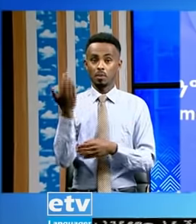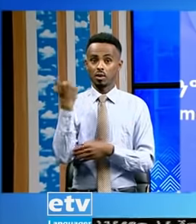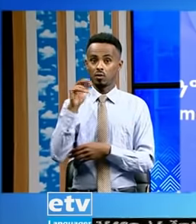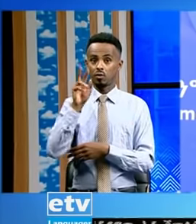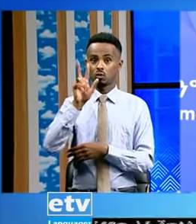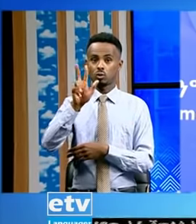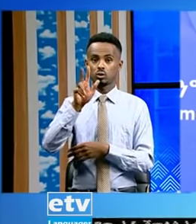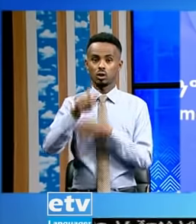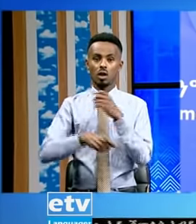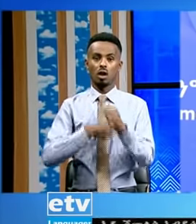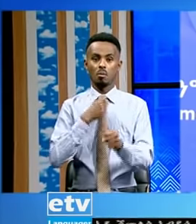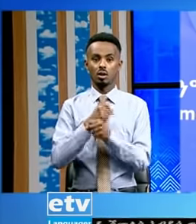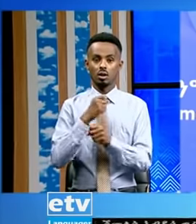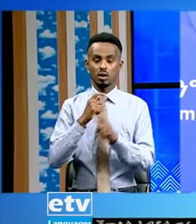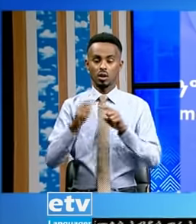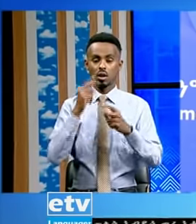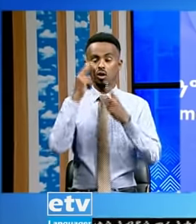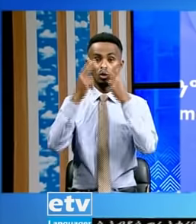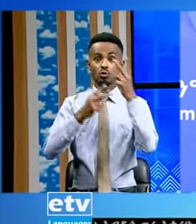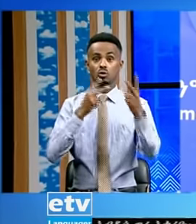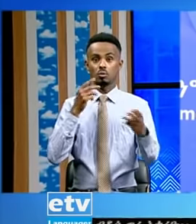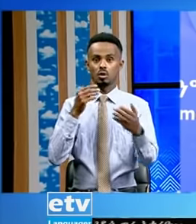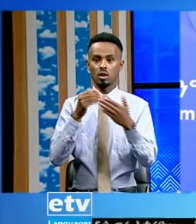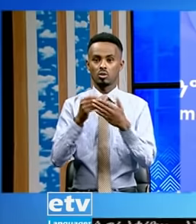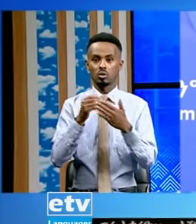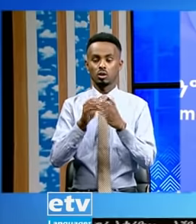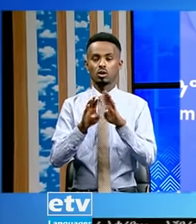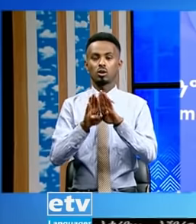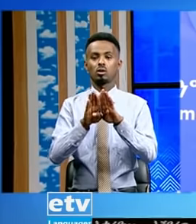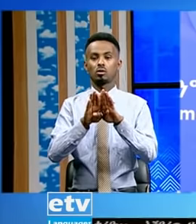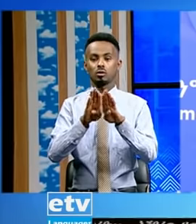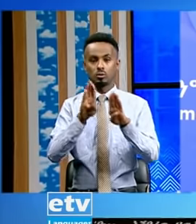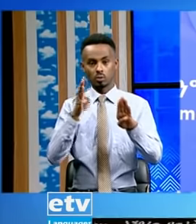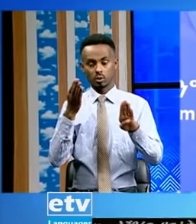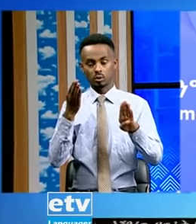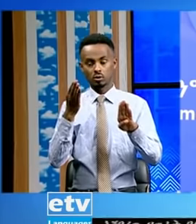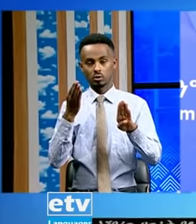ባሳለፍነው 3 አመታት የተለያዩ የቱሪስት መዳረሻዎች የተከፈቱበት